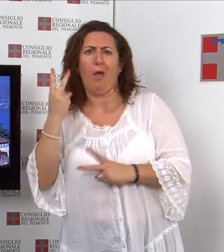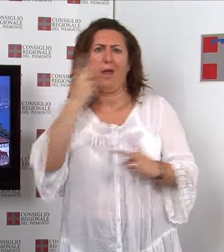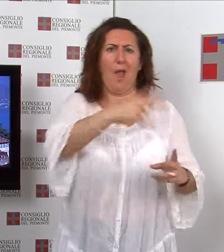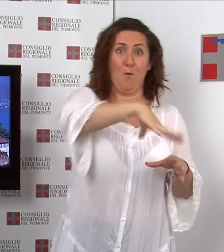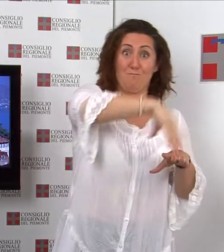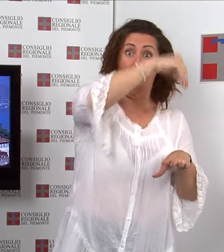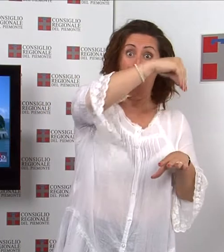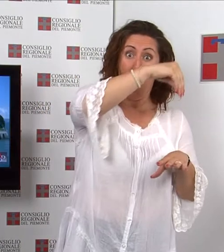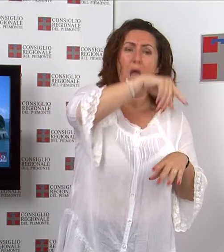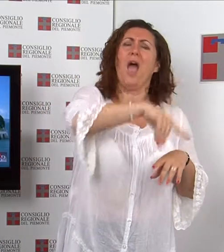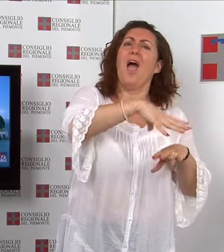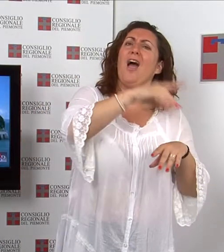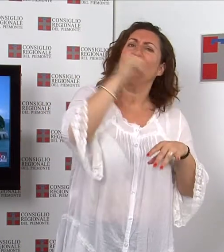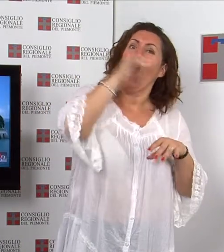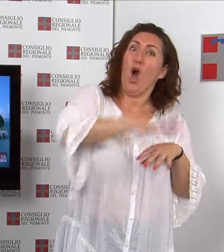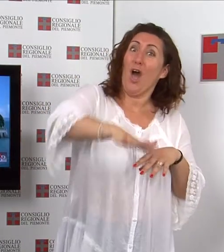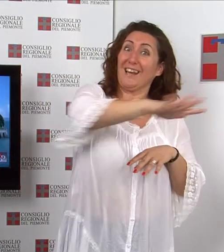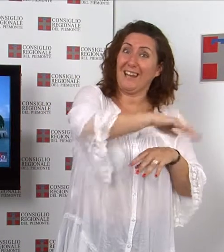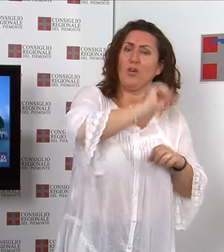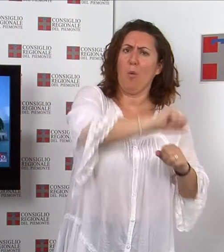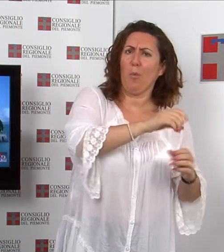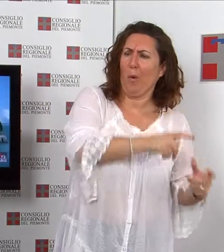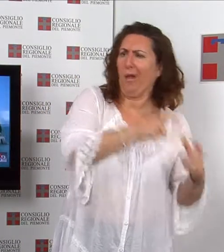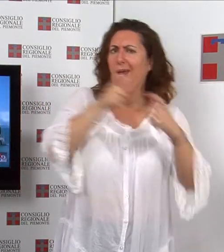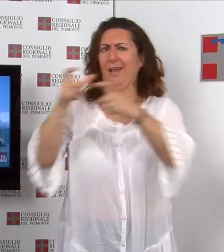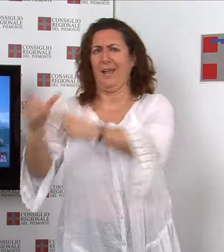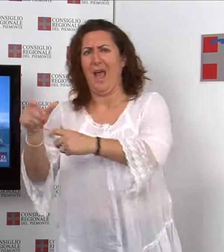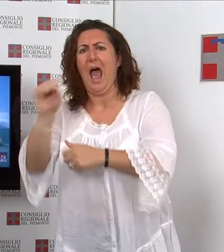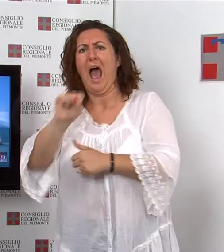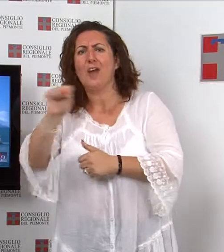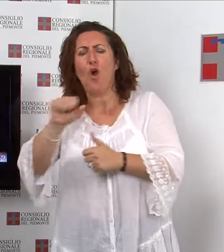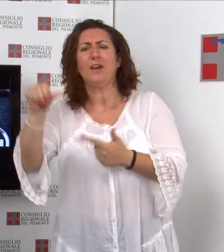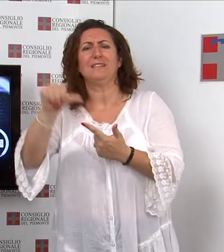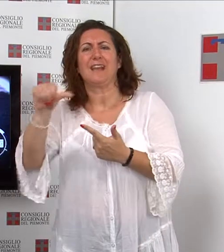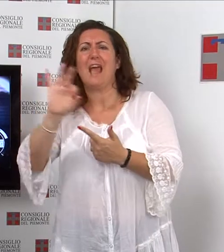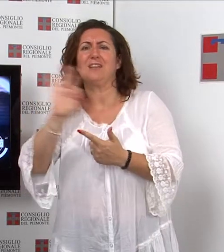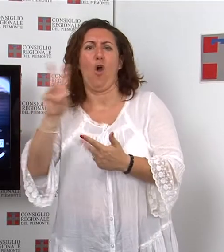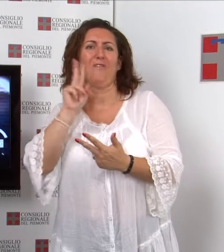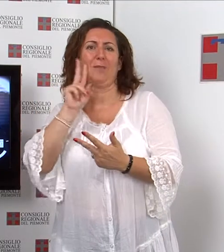i torinesi avranno l'occasione di organizzare una gita fuori porta ad Arona, Stresa o Verbania.